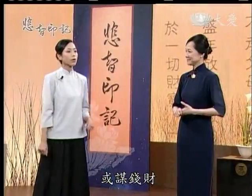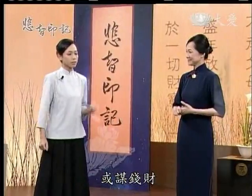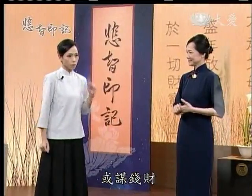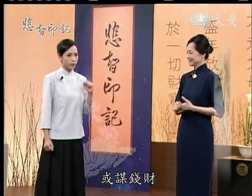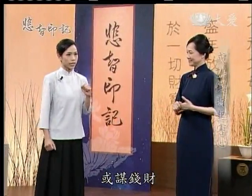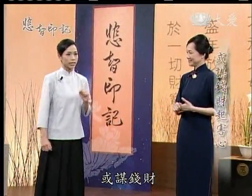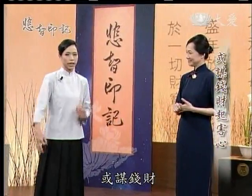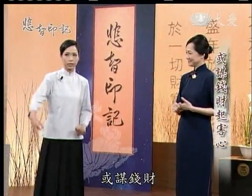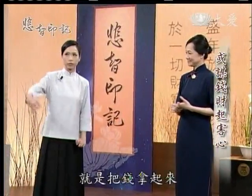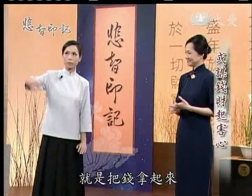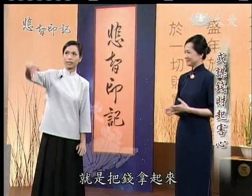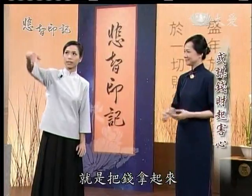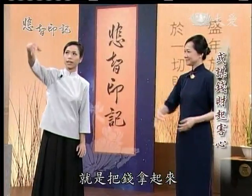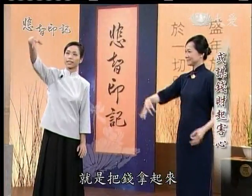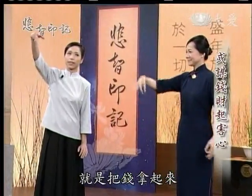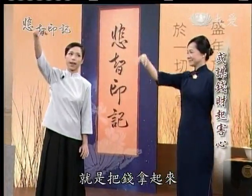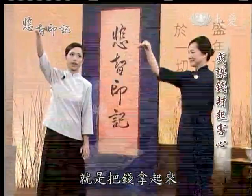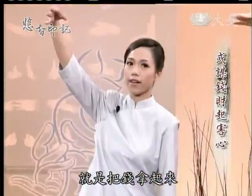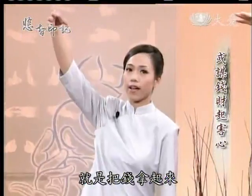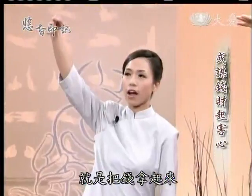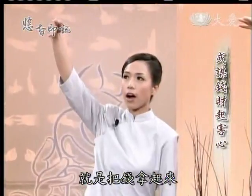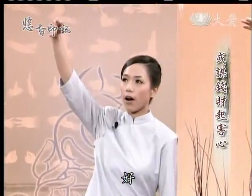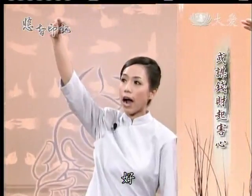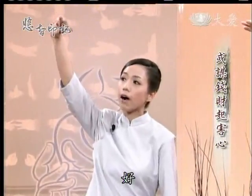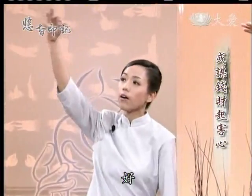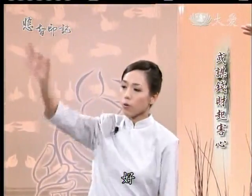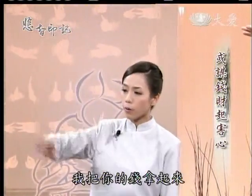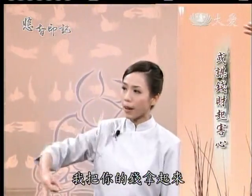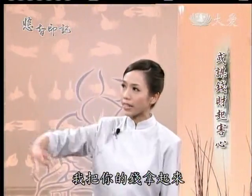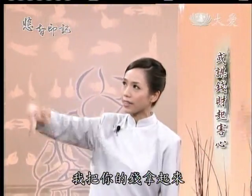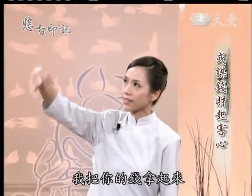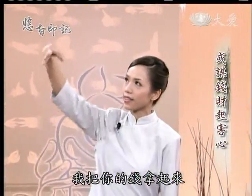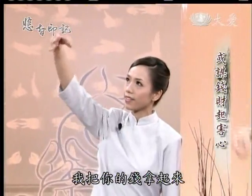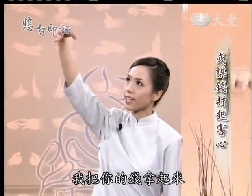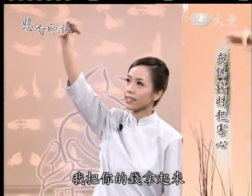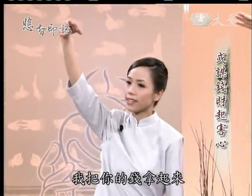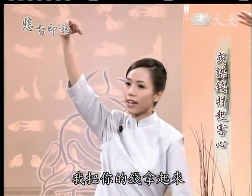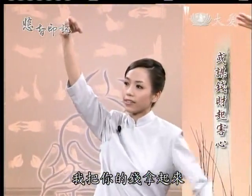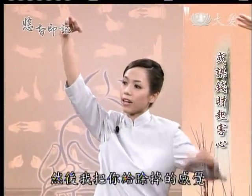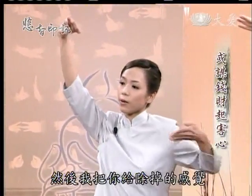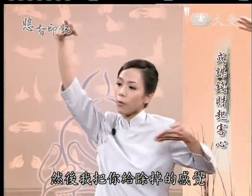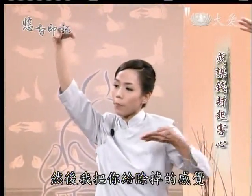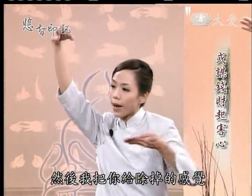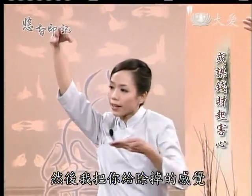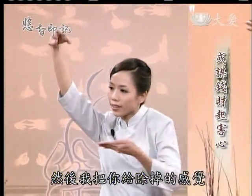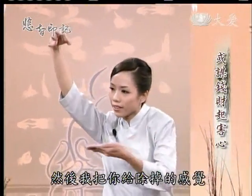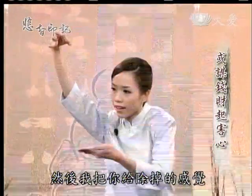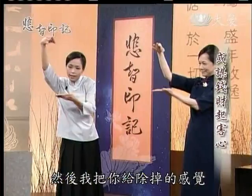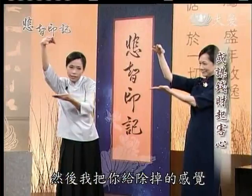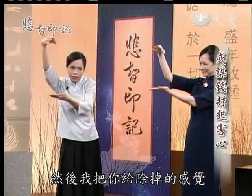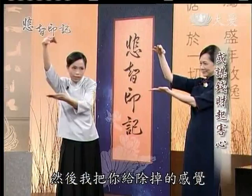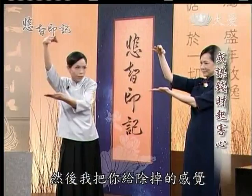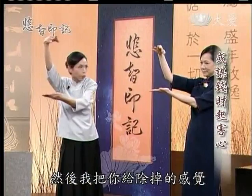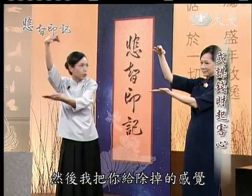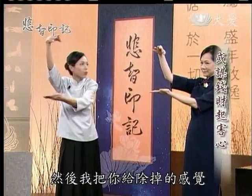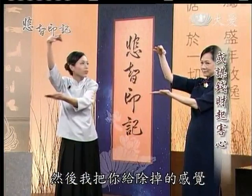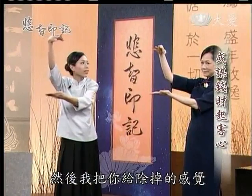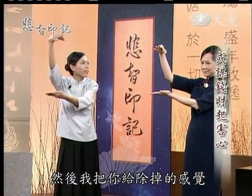祸谋钱财呢，就是把钱拿起来，好我把你的钱拿起来，然后我把你给除掉